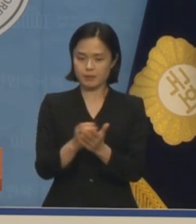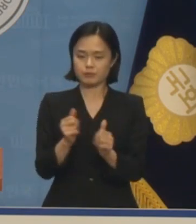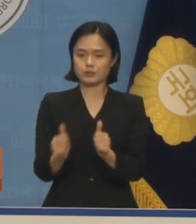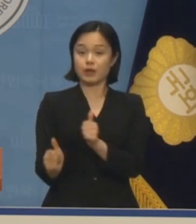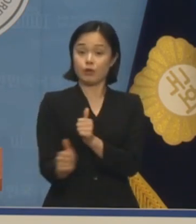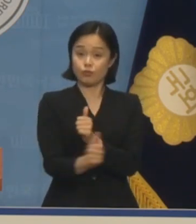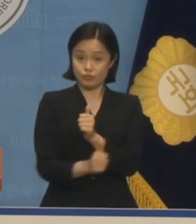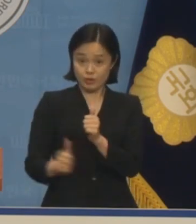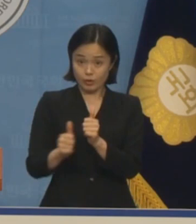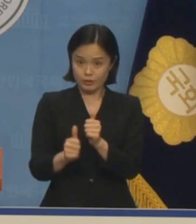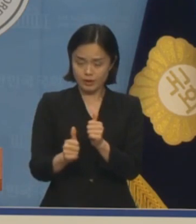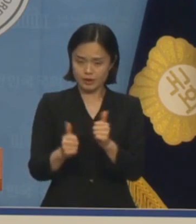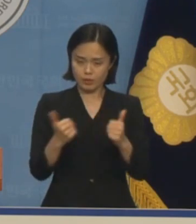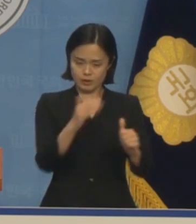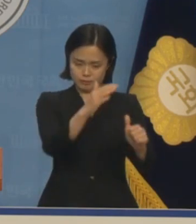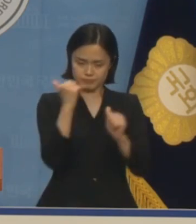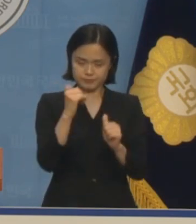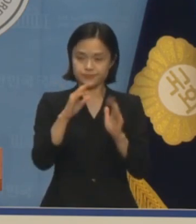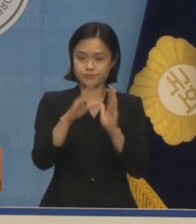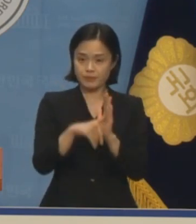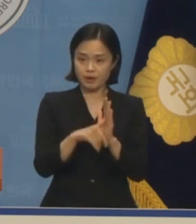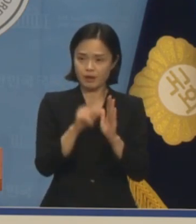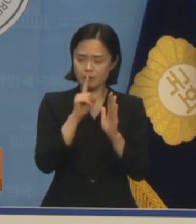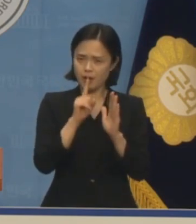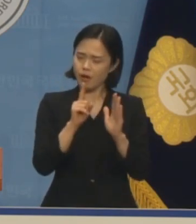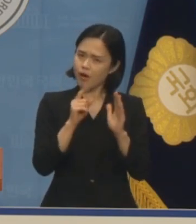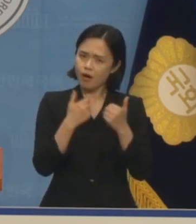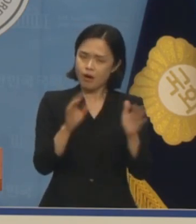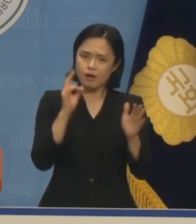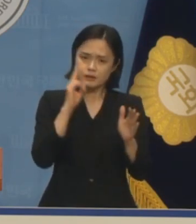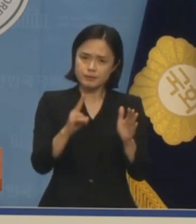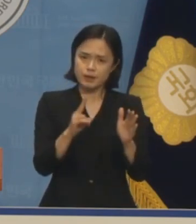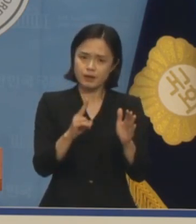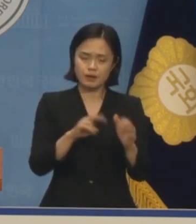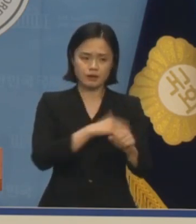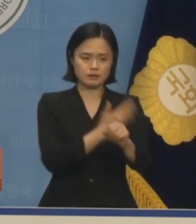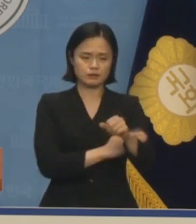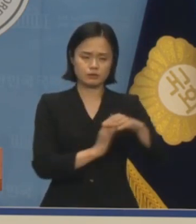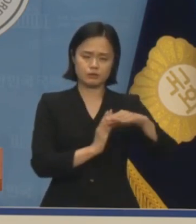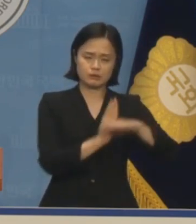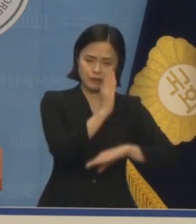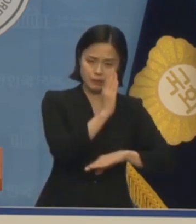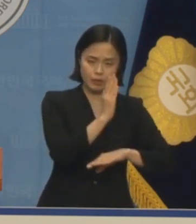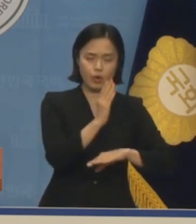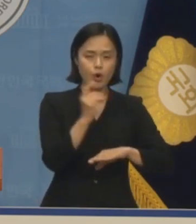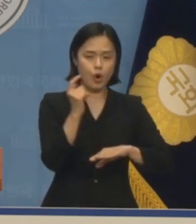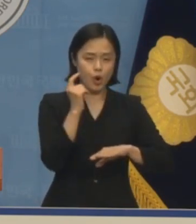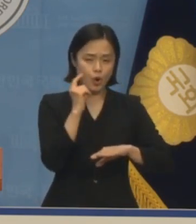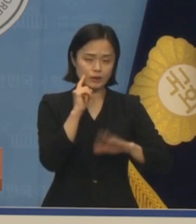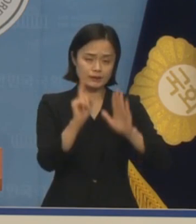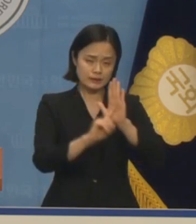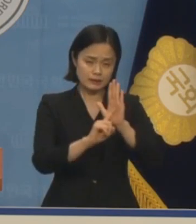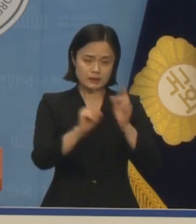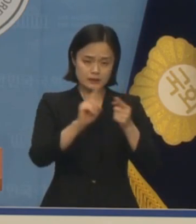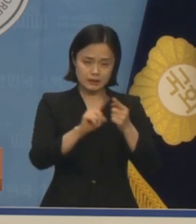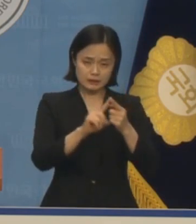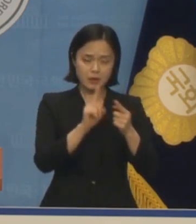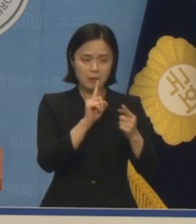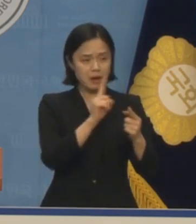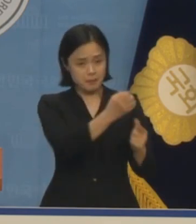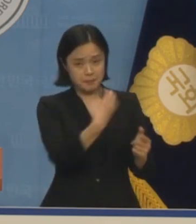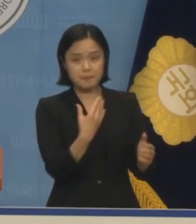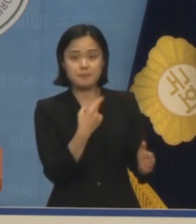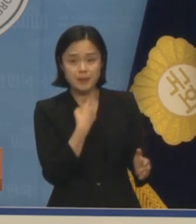쏟아내고 있습니다. 직권남용, 허위사실 적시 등을 운운하더니 심지어는 법률적 검토 등을